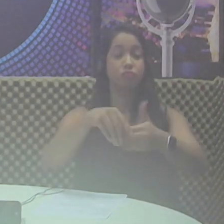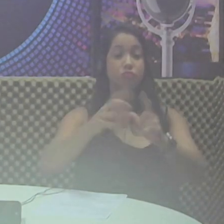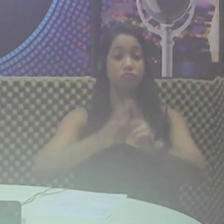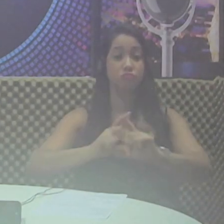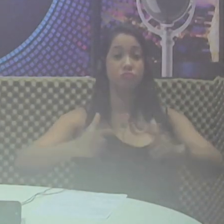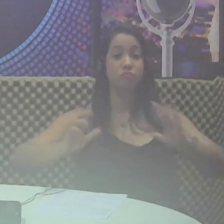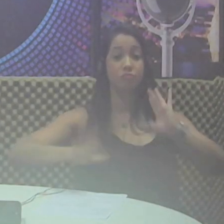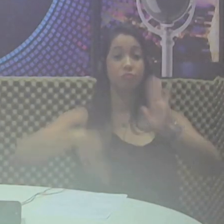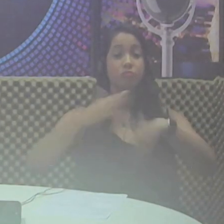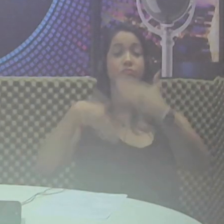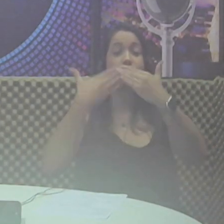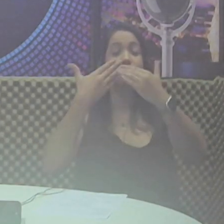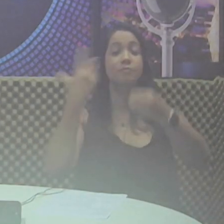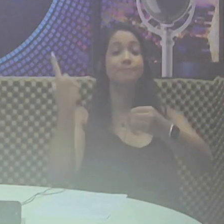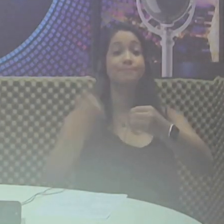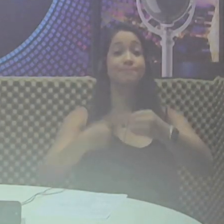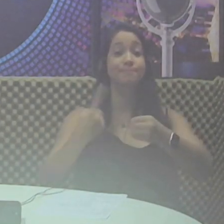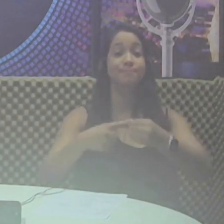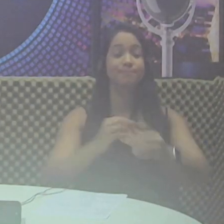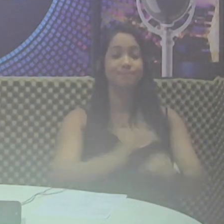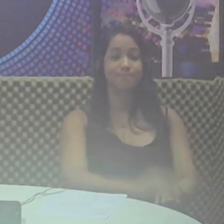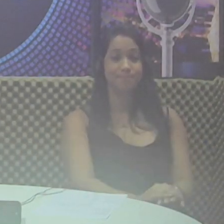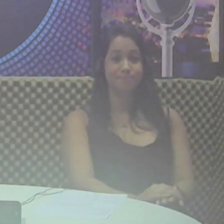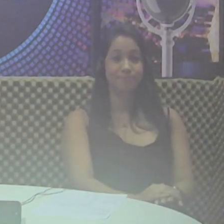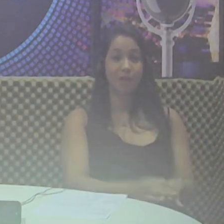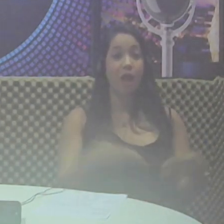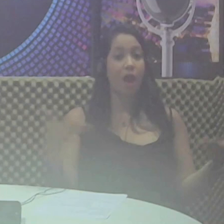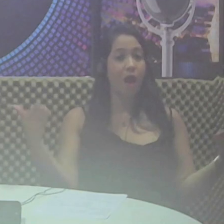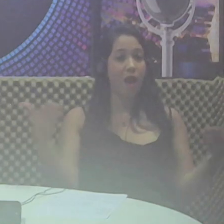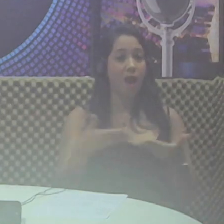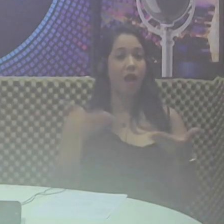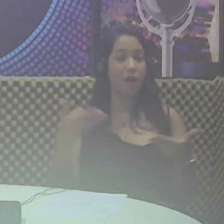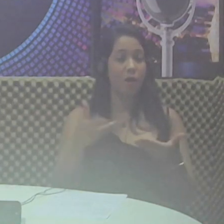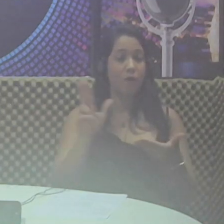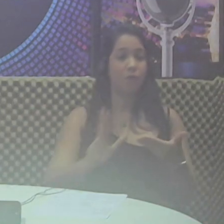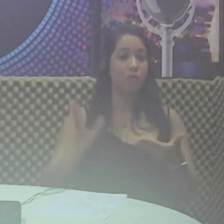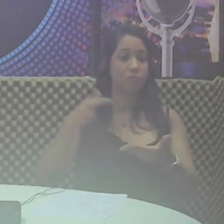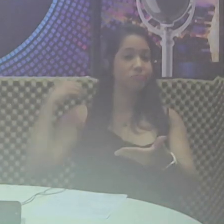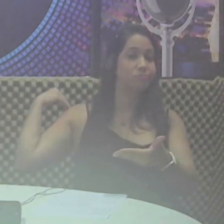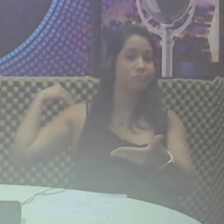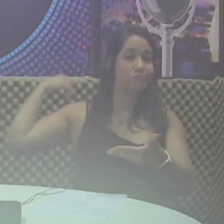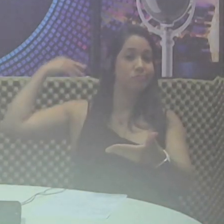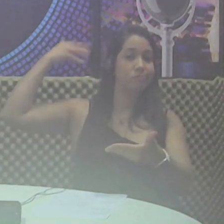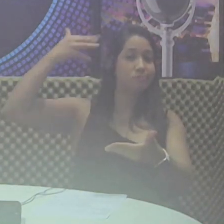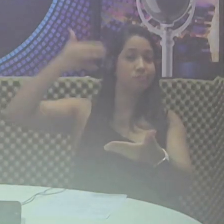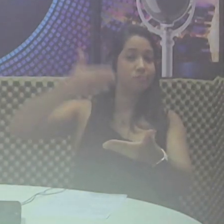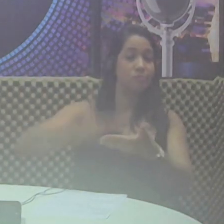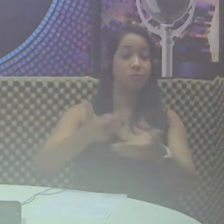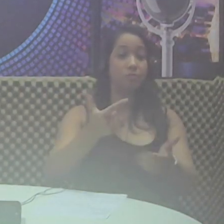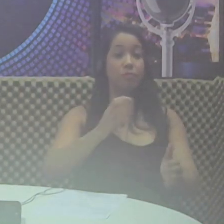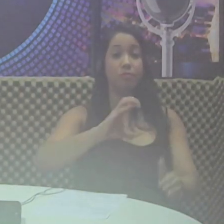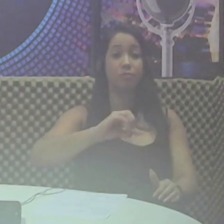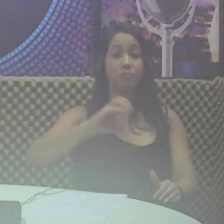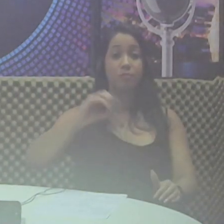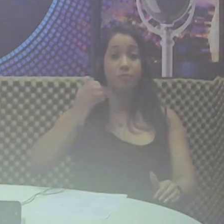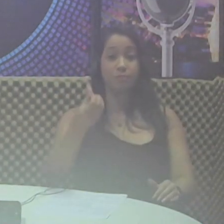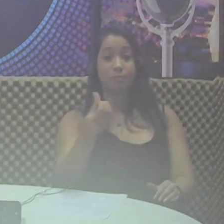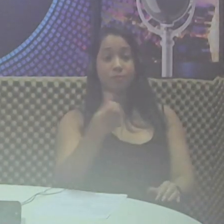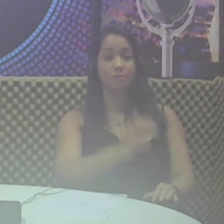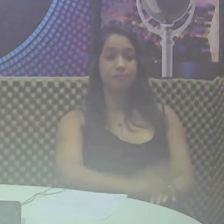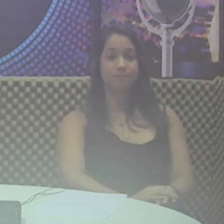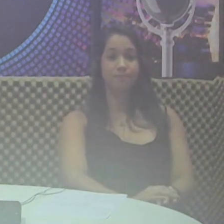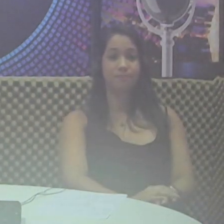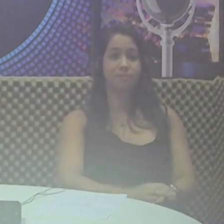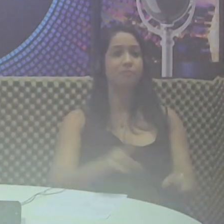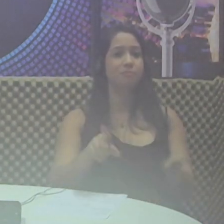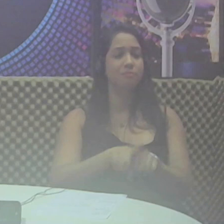o desenvolvimento da cidade. O atual plano diretor de Uberlândia está em vigor desde 2006. Além